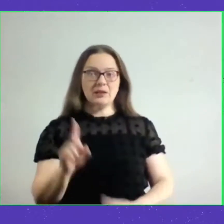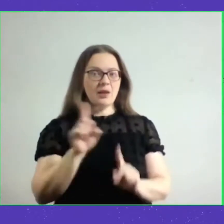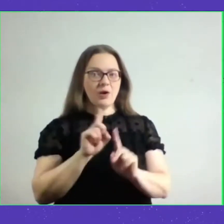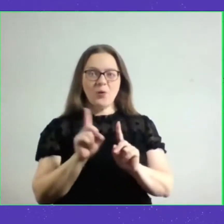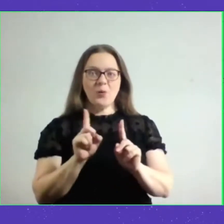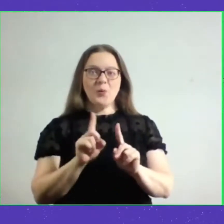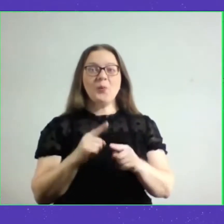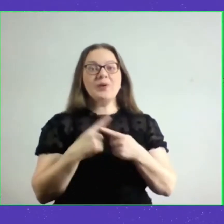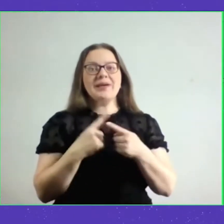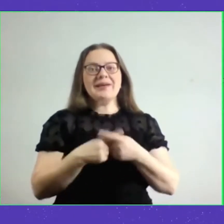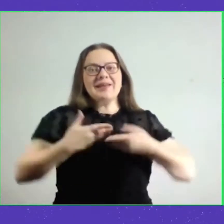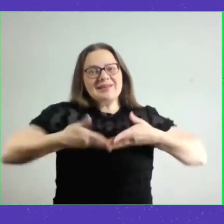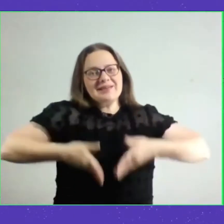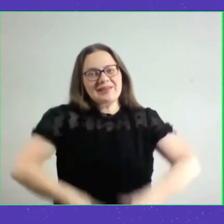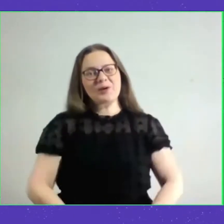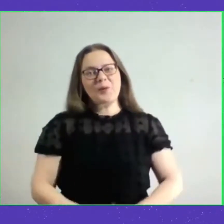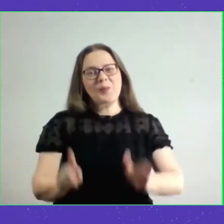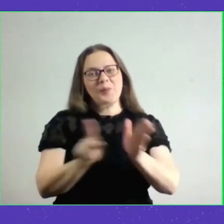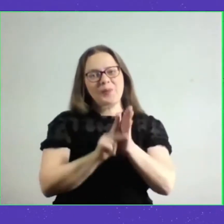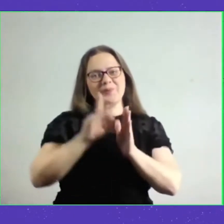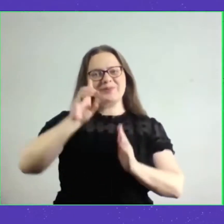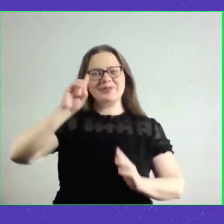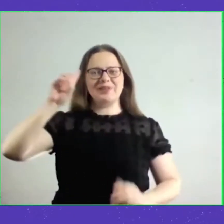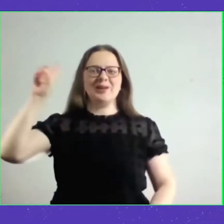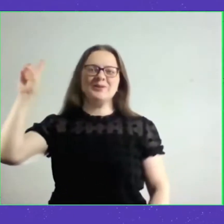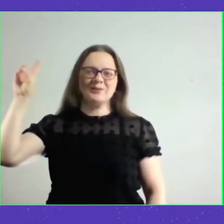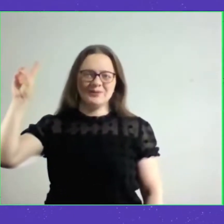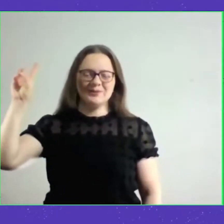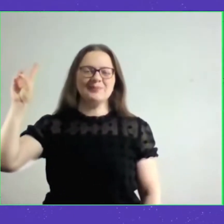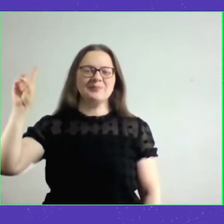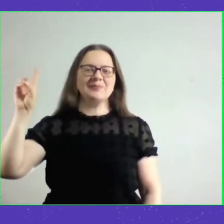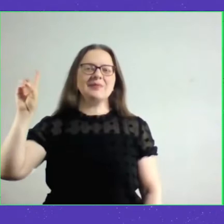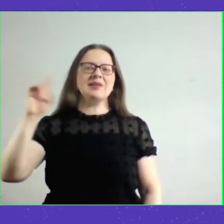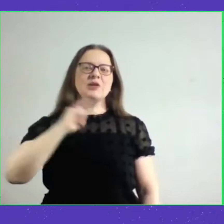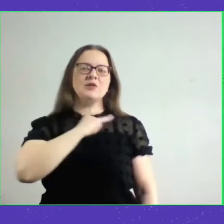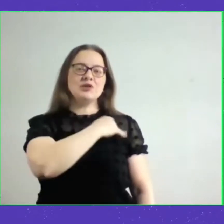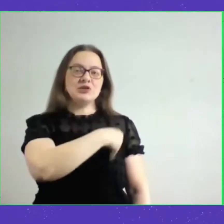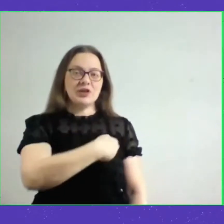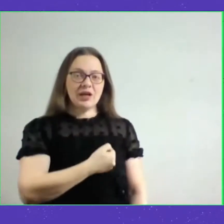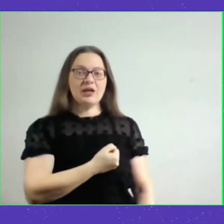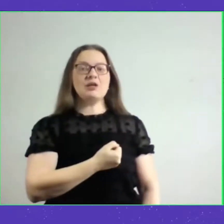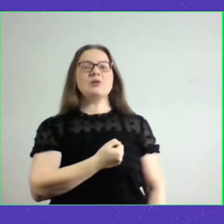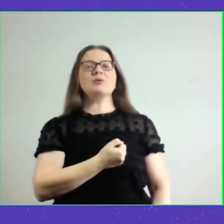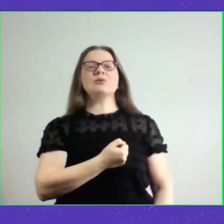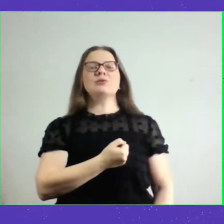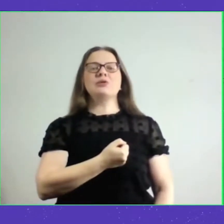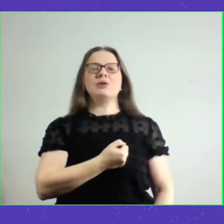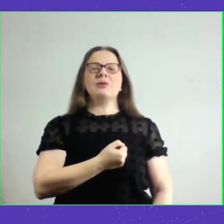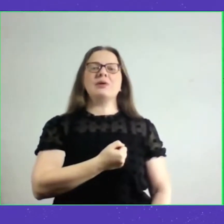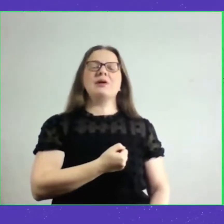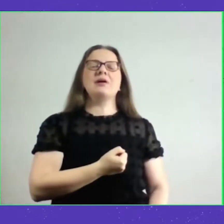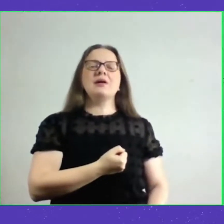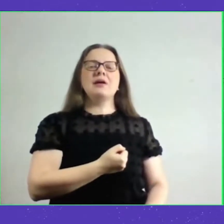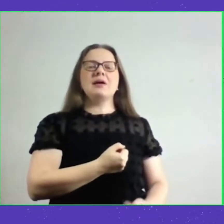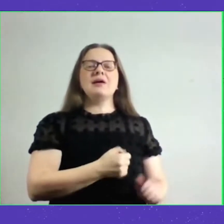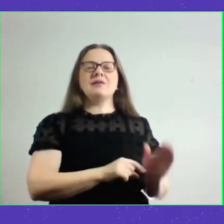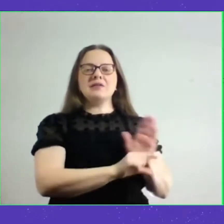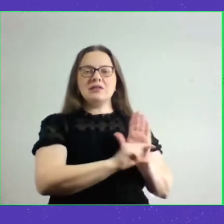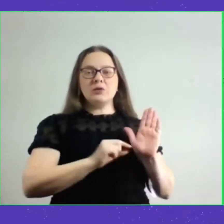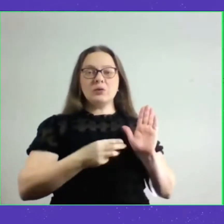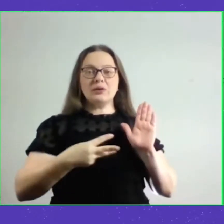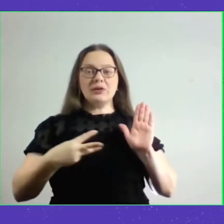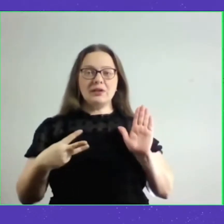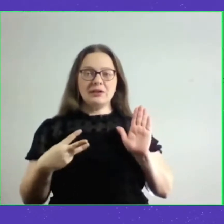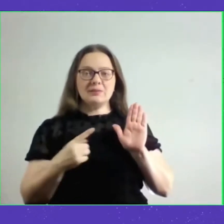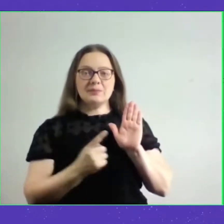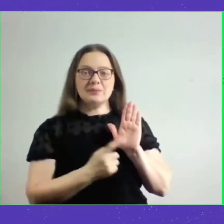capítulo 3 do Evangelho de João, versículo 3, diz assim: a isto respondeu Jesus. Isso é uma